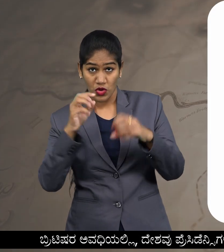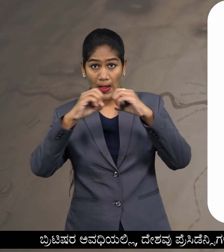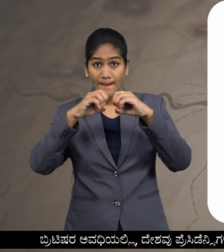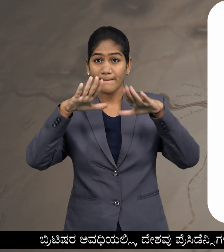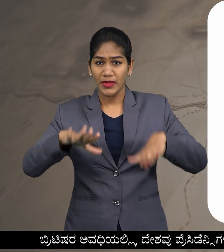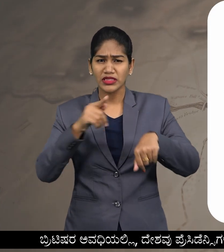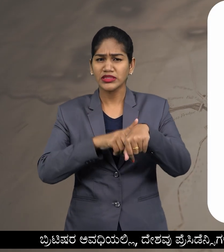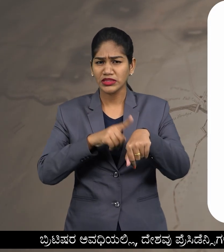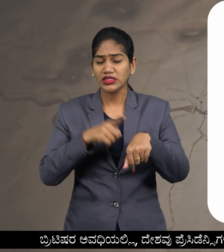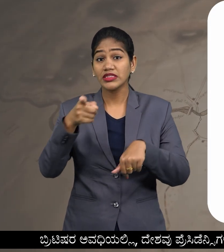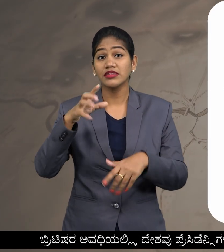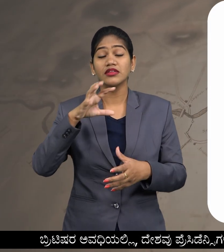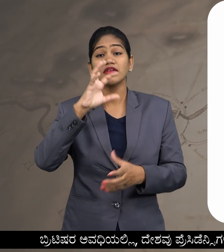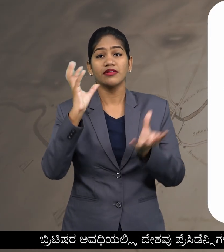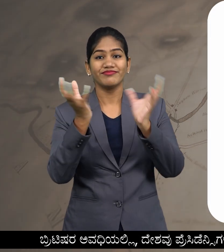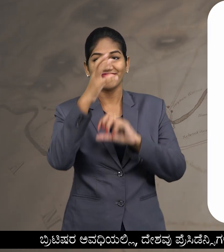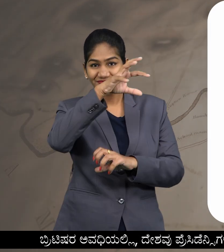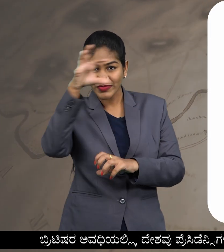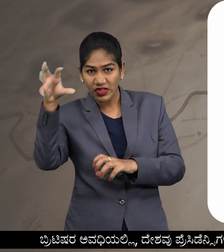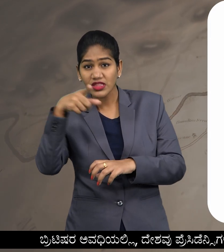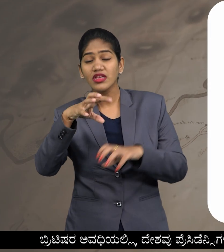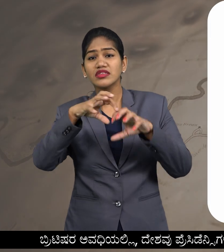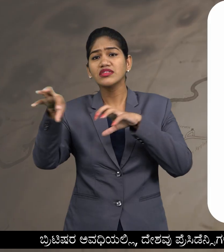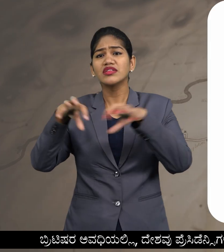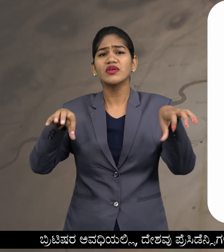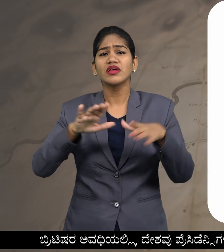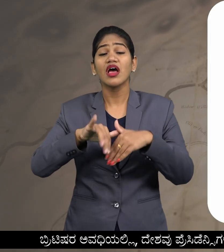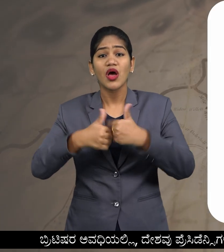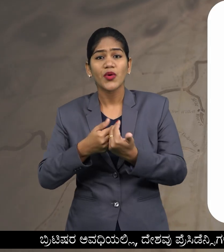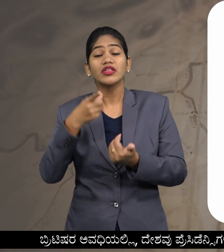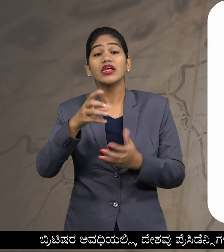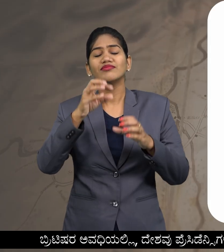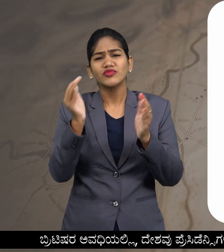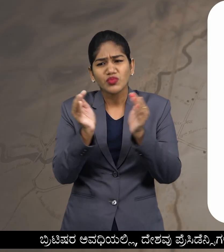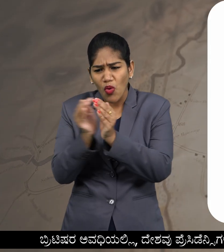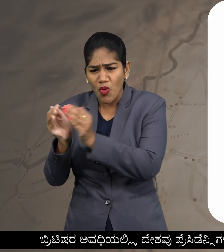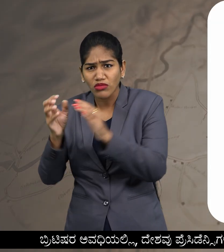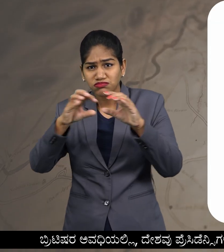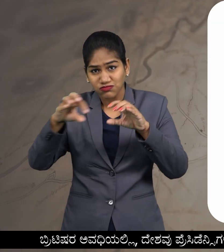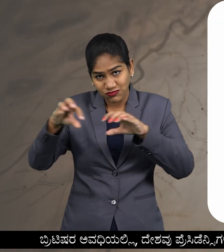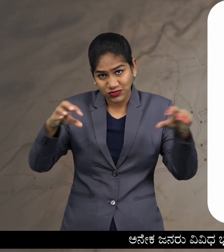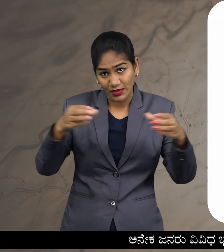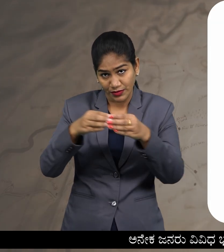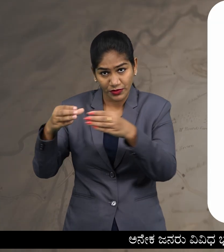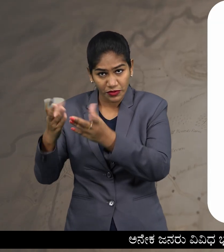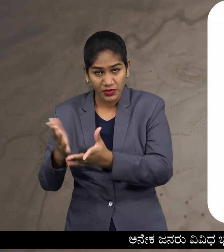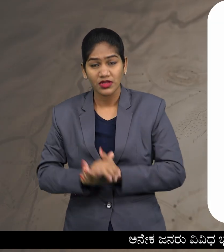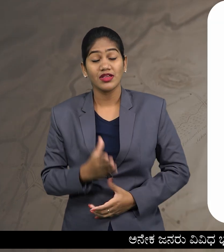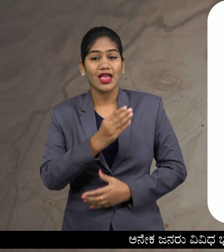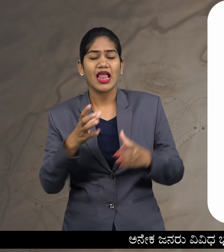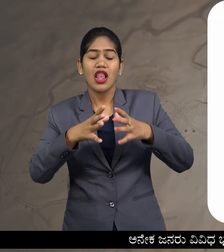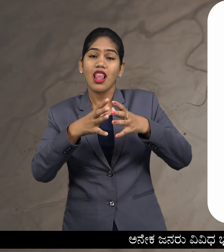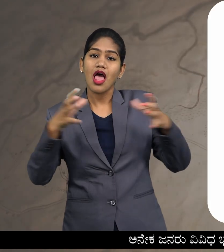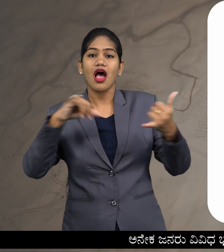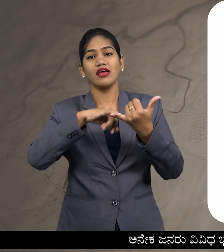ಬ್ರಿಟಿಷರ ಅವಧಿಯಲ್ಲಿ ದೇಶವು ಪ್ರೆಸಿಡೆನ್ಸಿಗಳು ಮತ್ತು ದೊಡ್ಡ ರಾಜ್ಯಗಳಾಗಿ ವಿಂಗಡಿಸಲ್ಪಟ್ಟಿತು. ಅನೇಕ ಜನರು